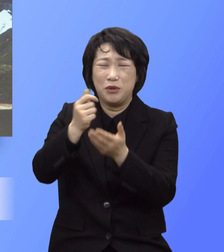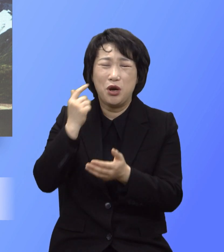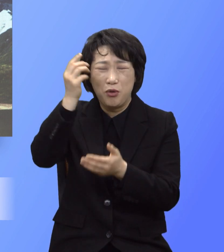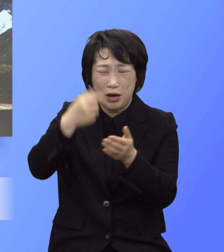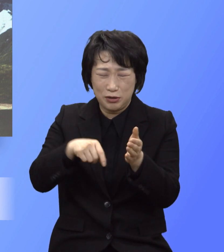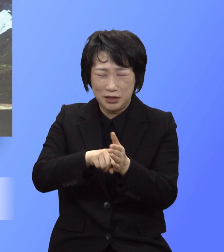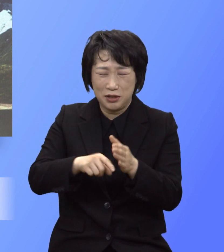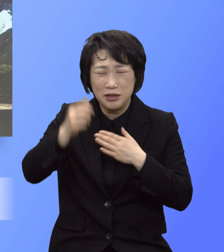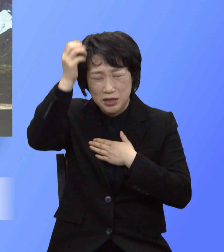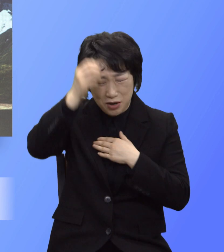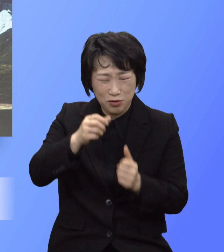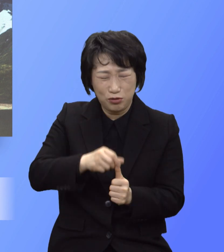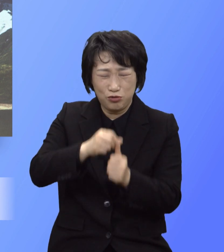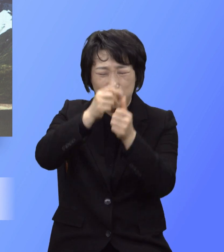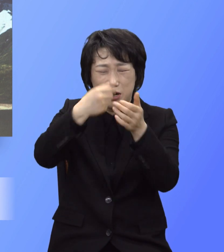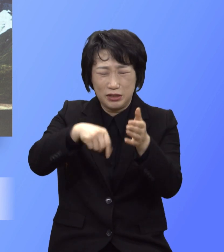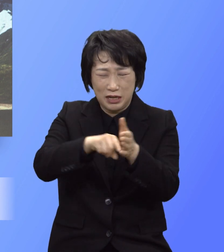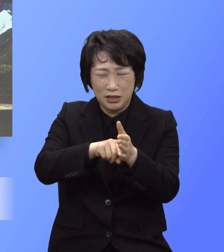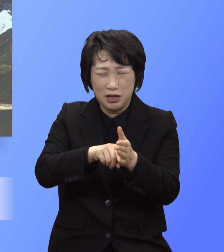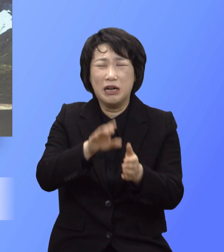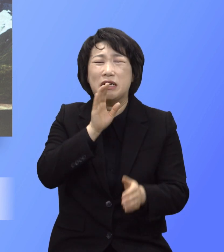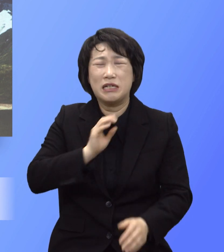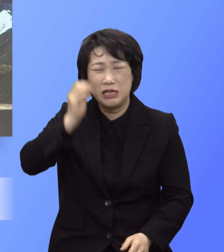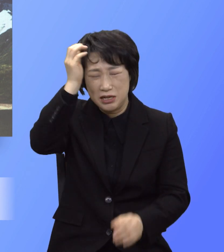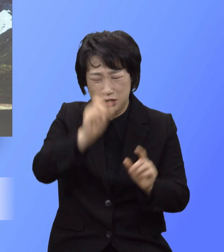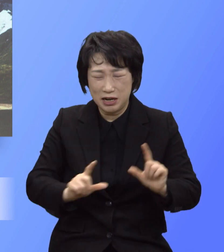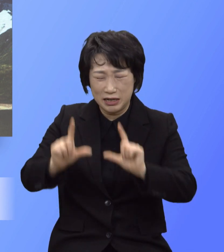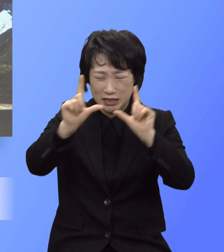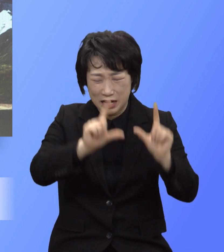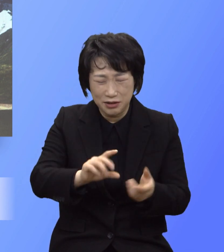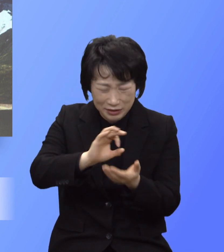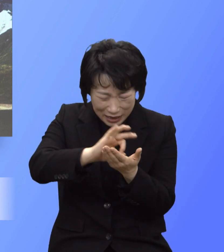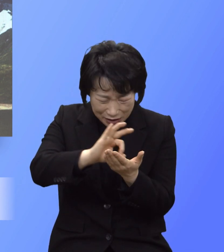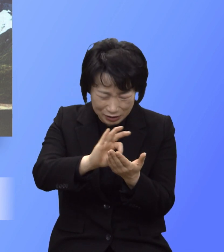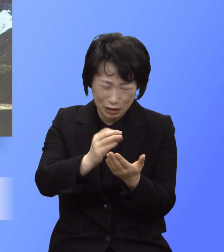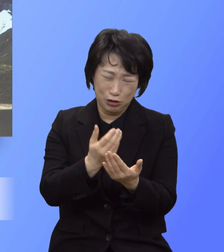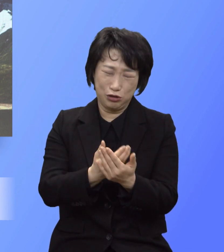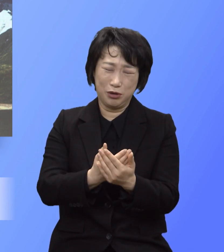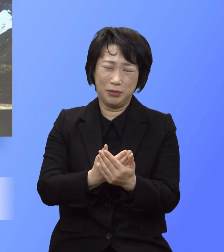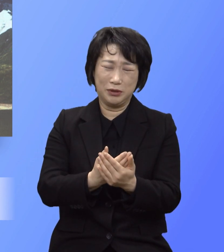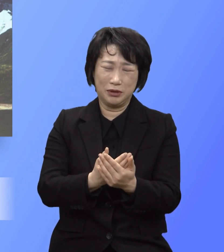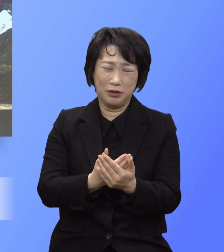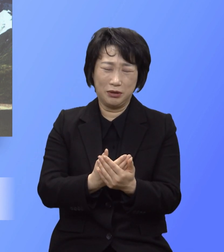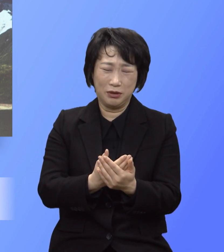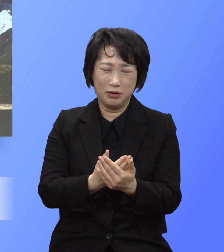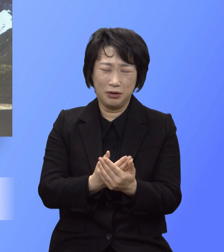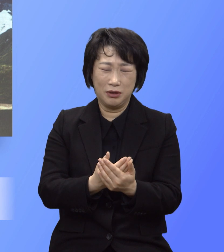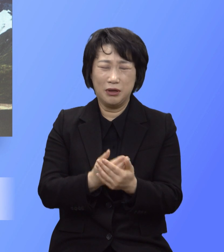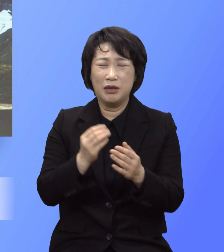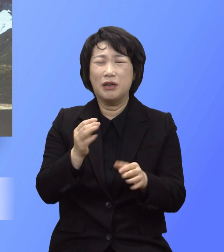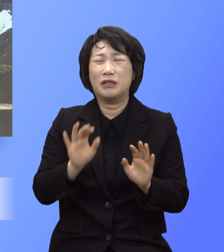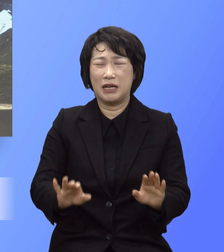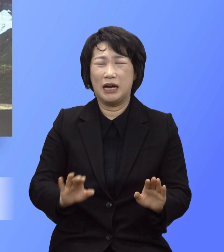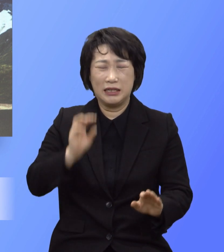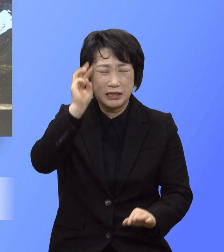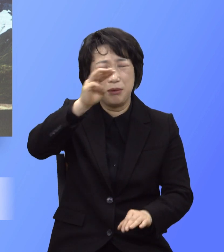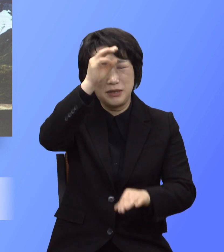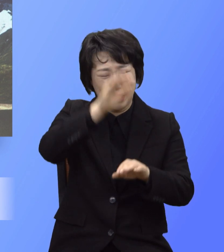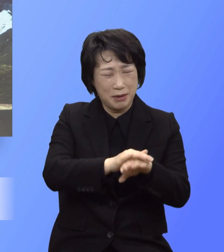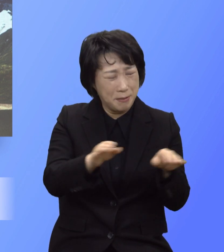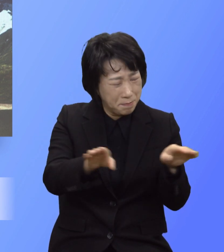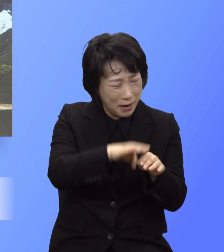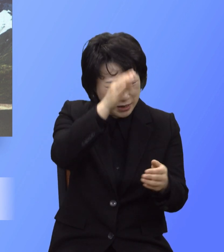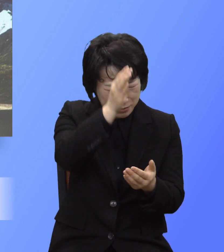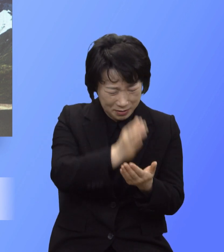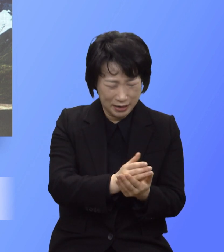영광을 위해 영혼 구령을 위해 신령하게 사용하게 하옵소서. 3.1립의